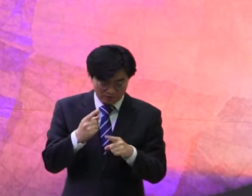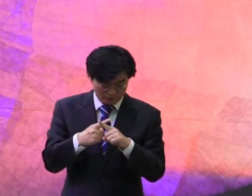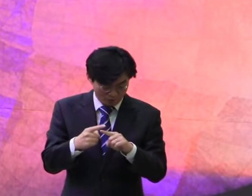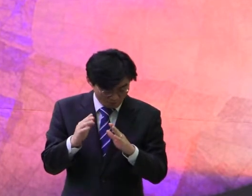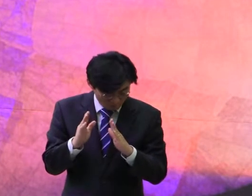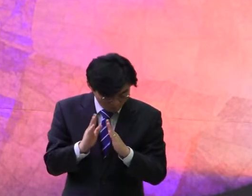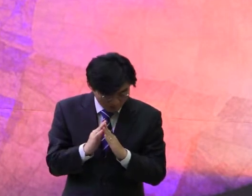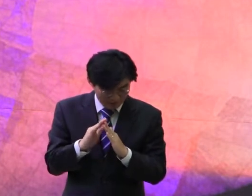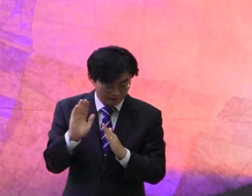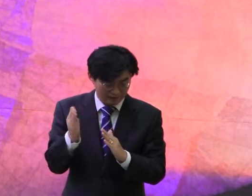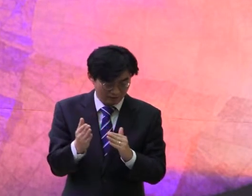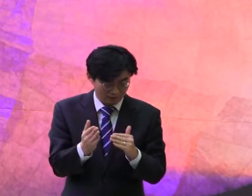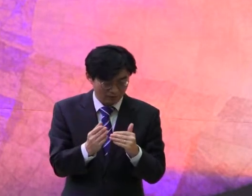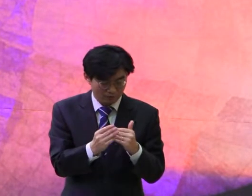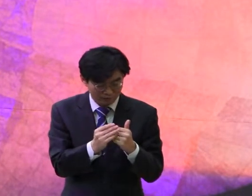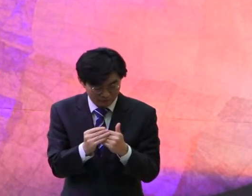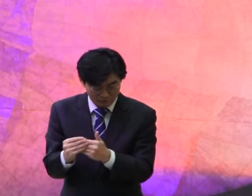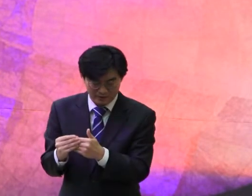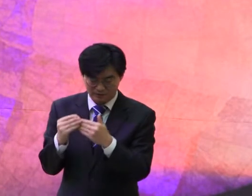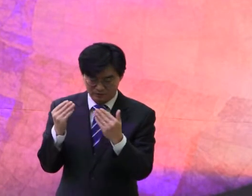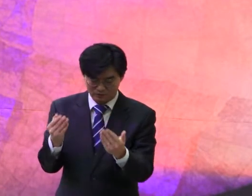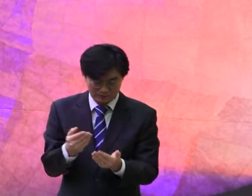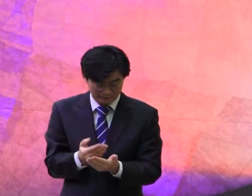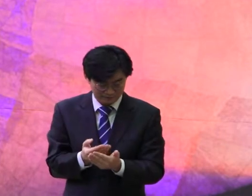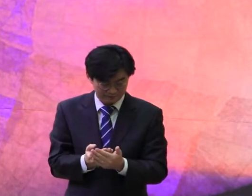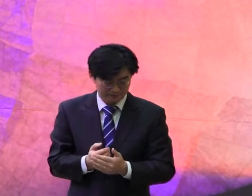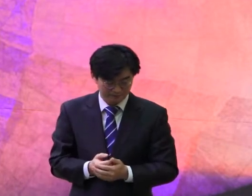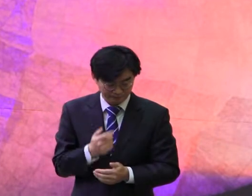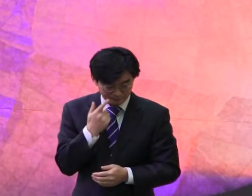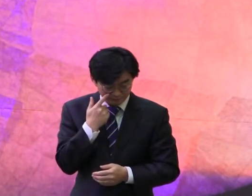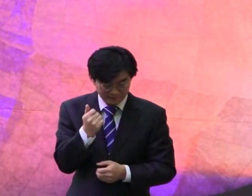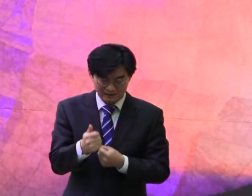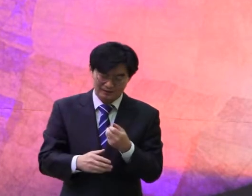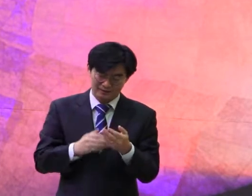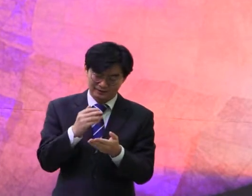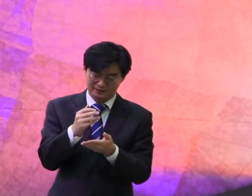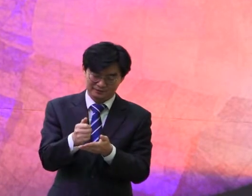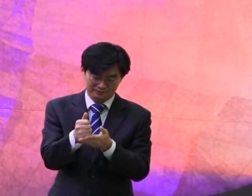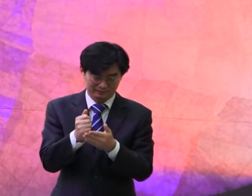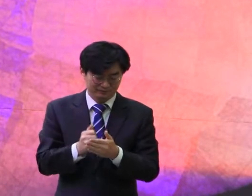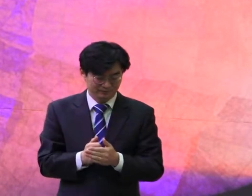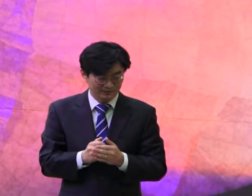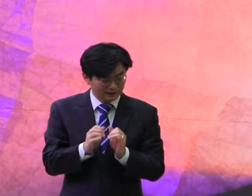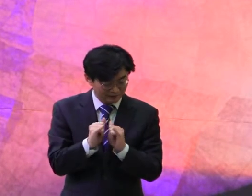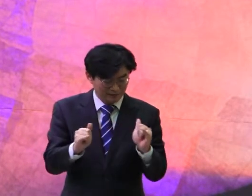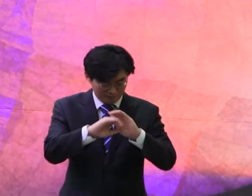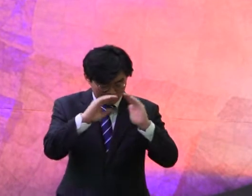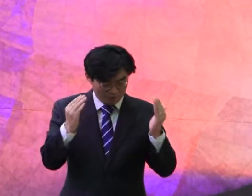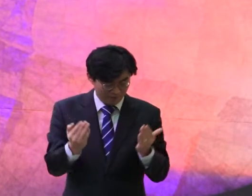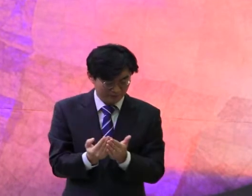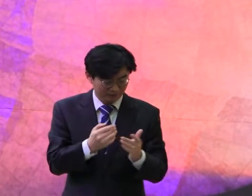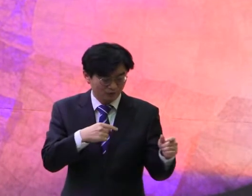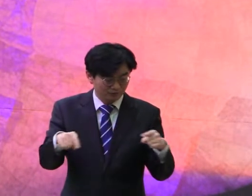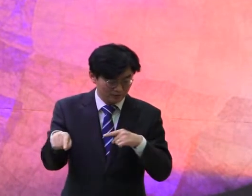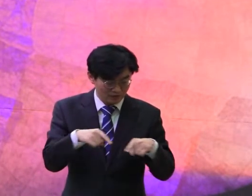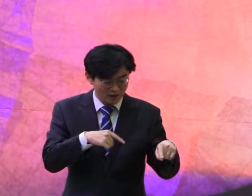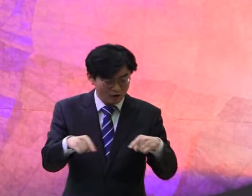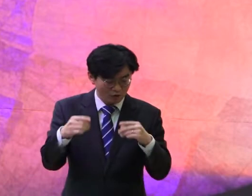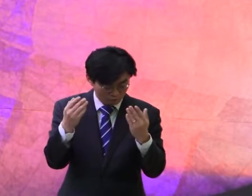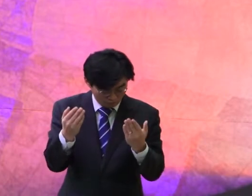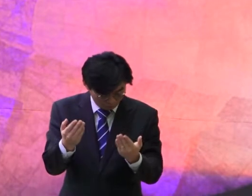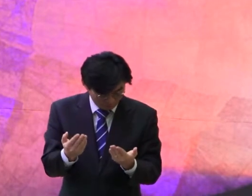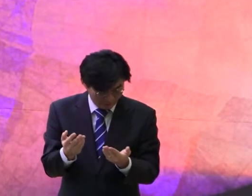주시옵소서. 아버지 하나님, 인간의 생사복은 주관하시는 주님, 병으로